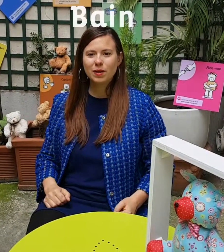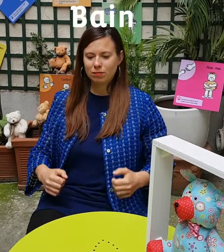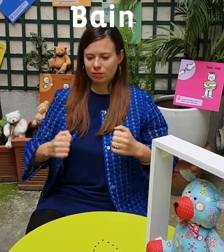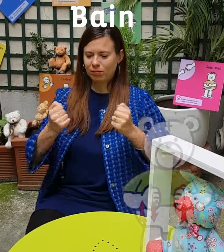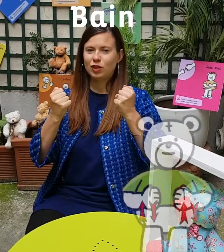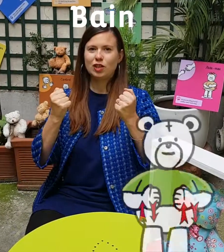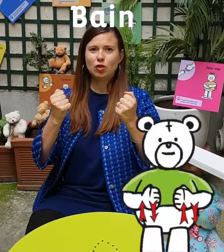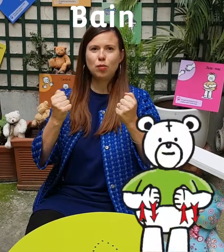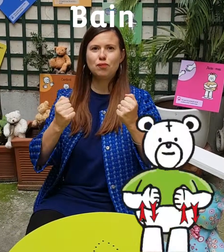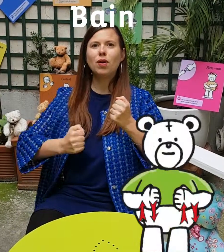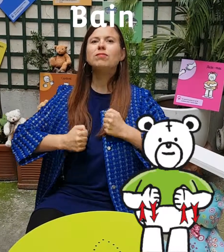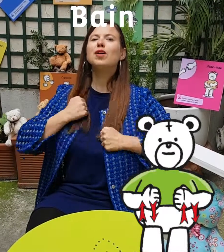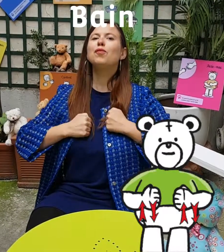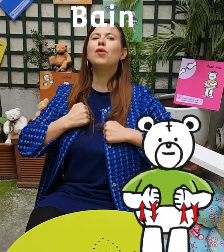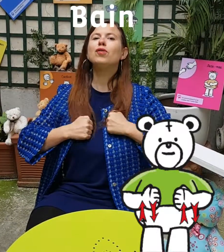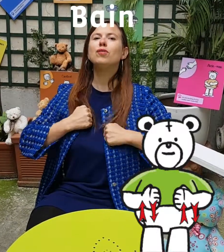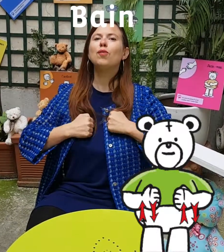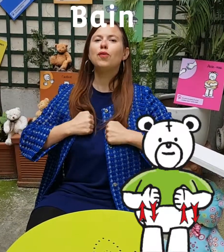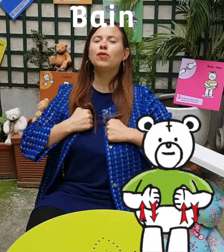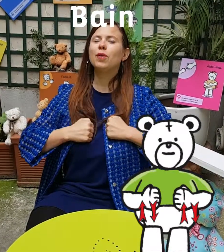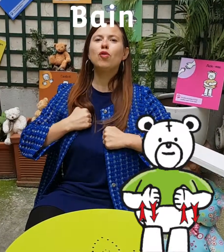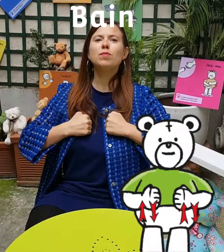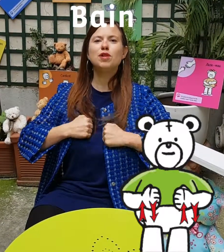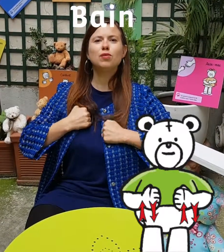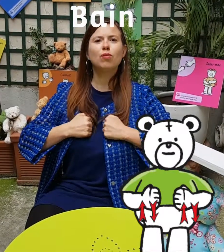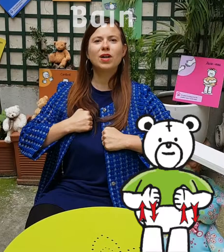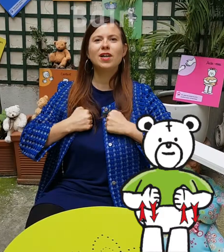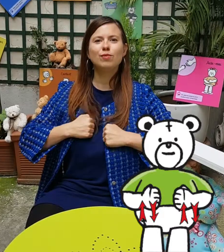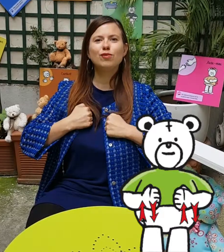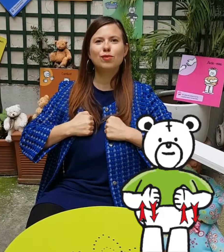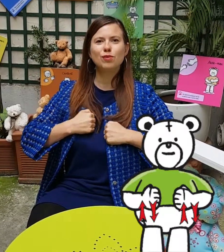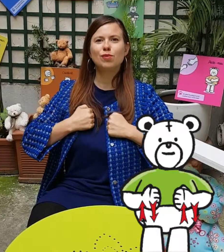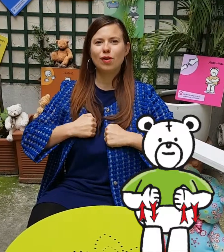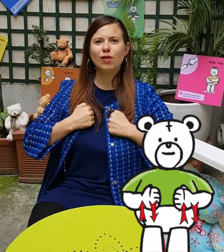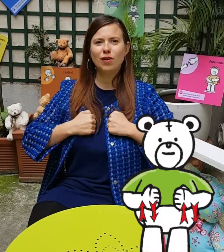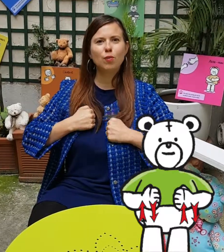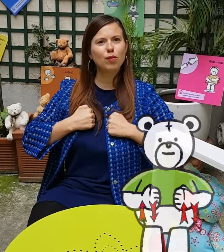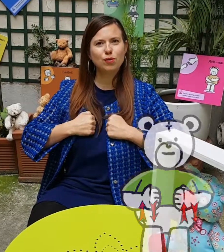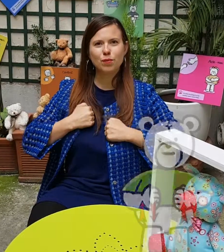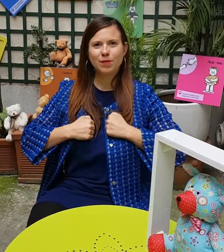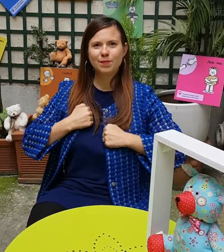c'est ces deux points et on frotte. On frotte vraiment en imaginant qu'on crée de la mousse sur son corps et on prend son bain.